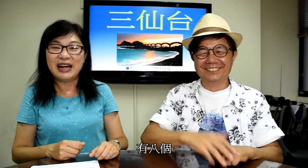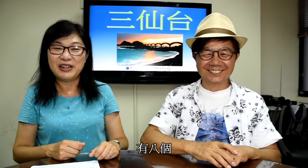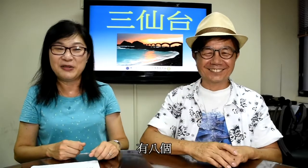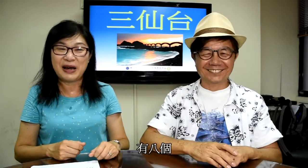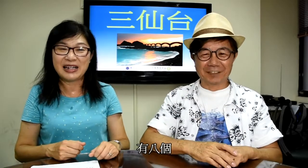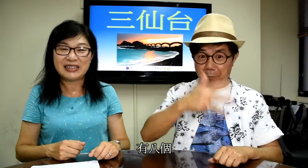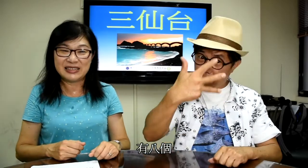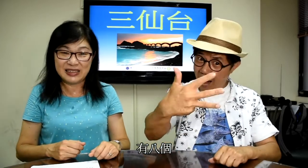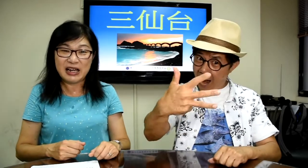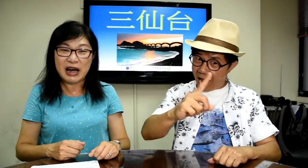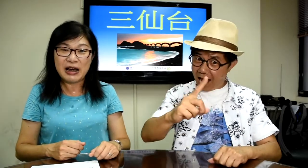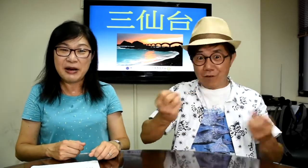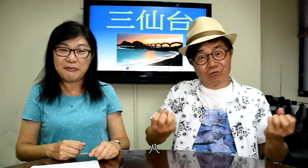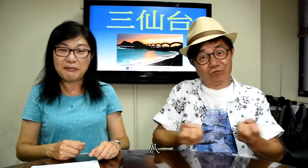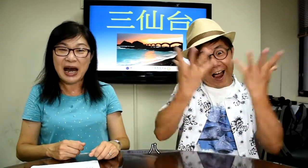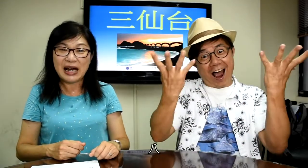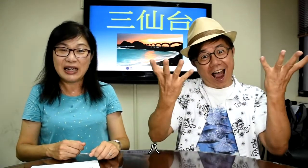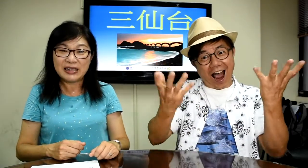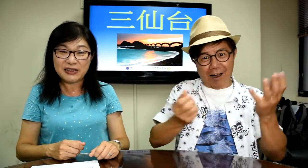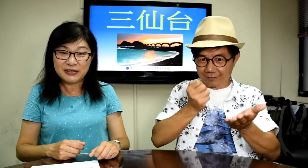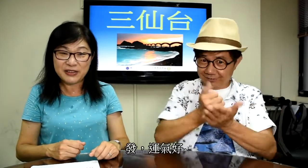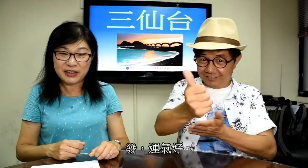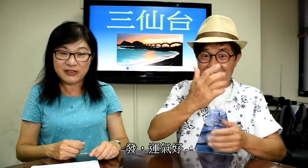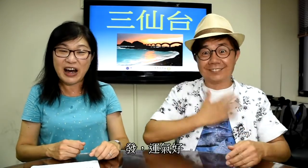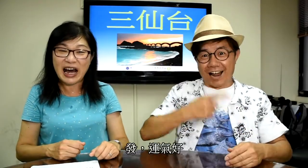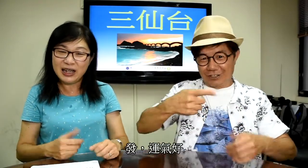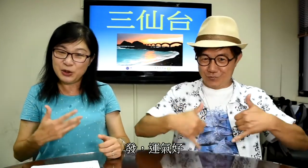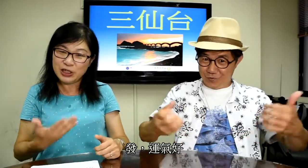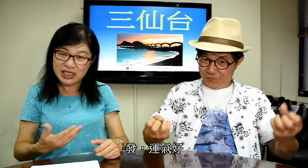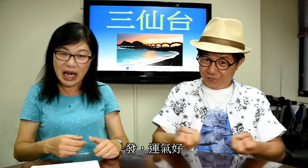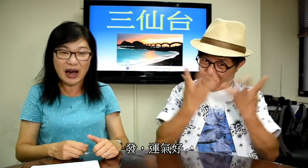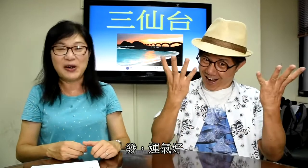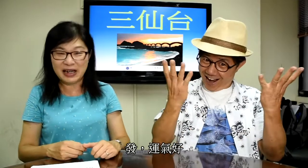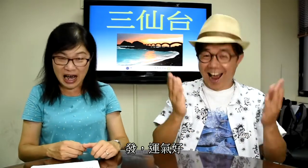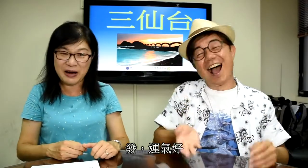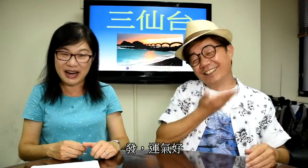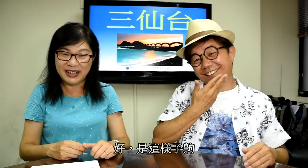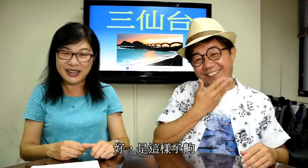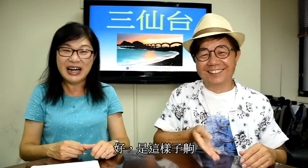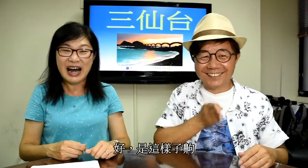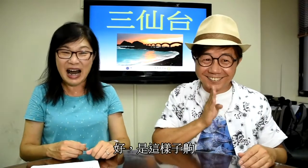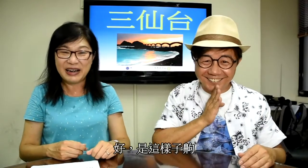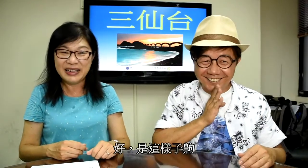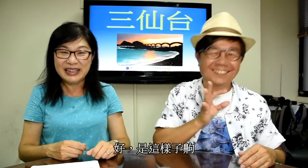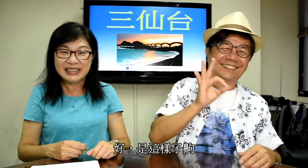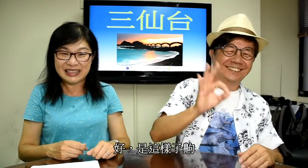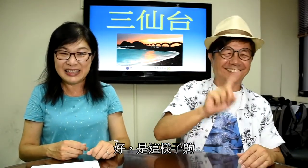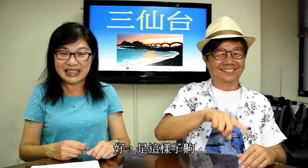有八个，八，八运气好啊，好。是这样子